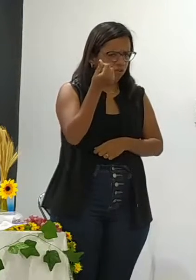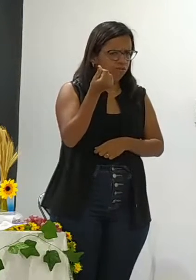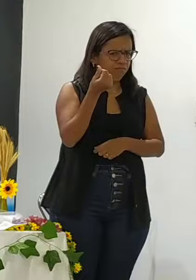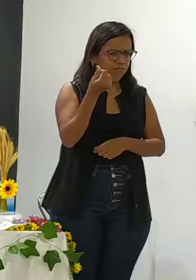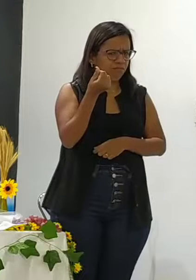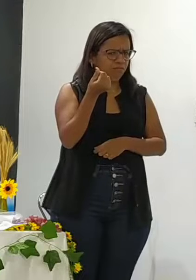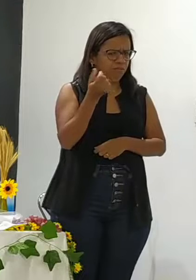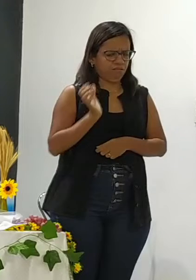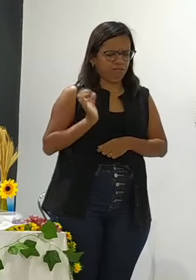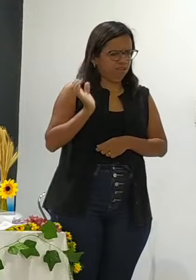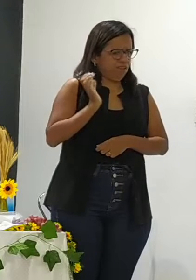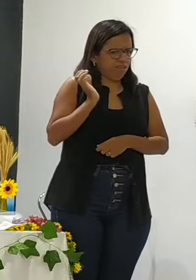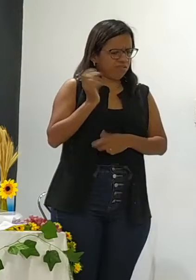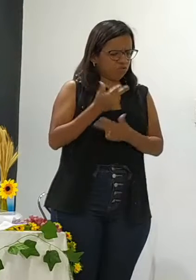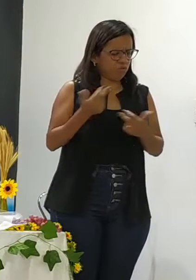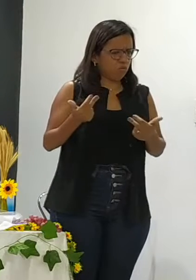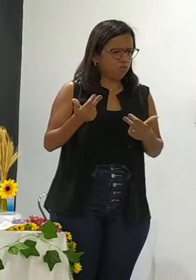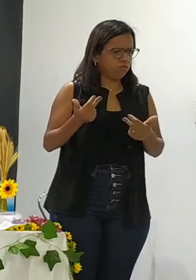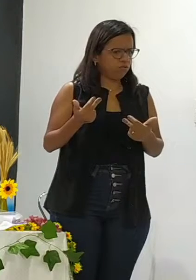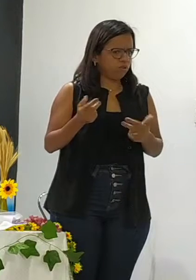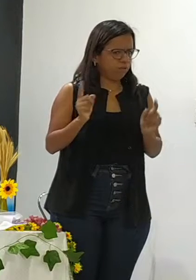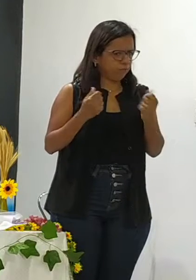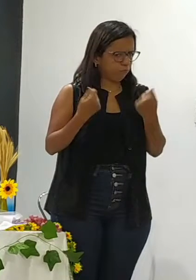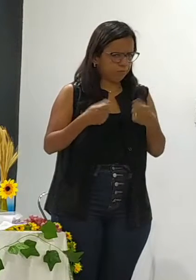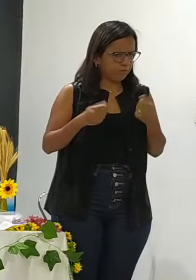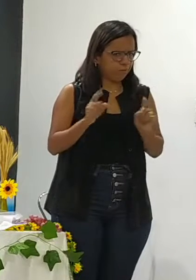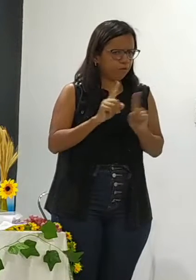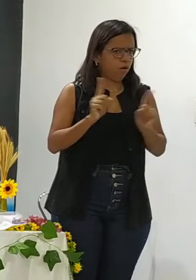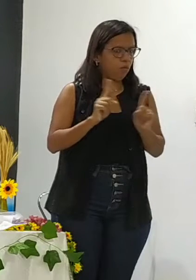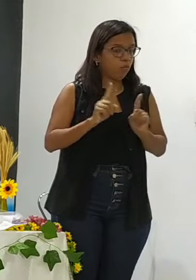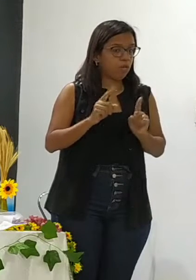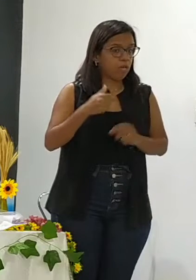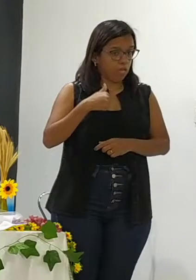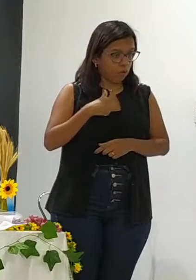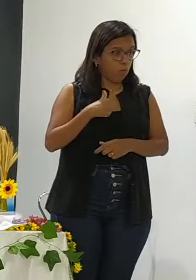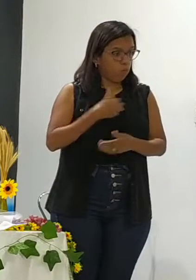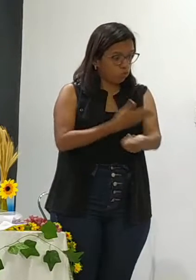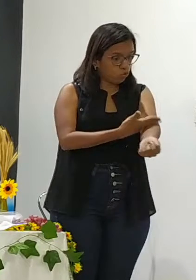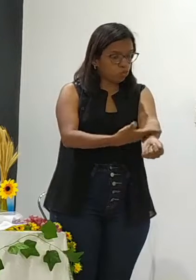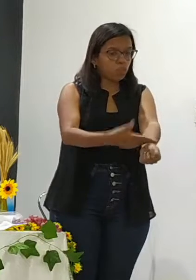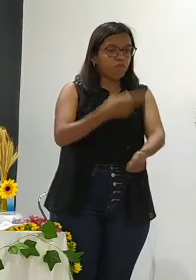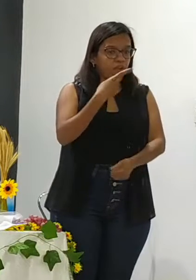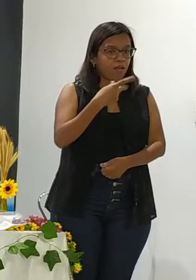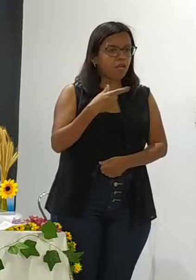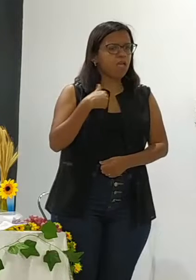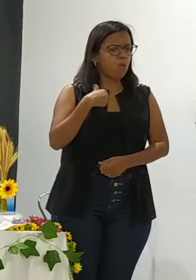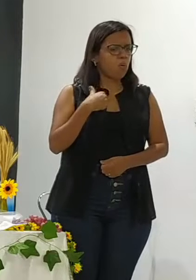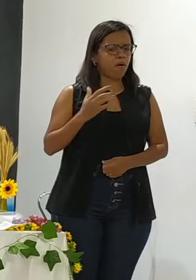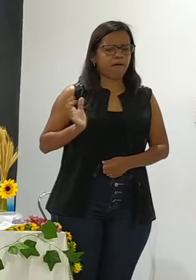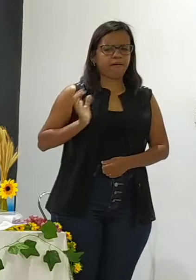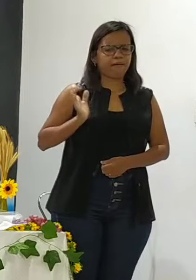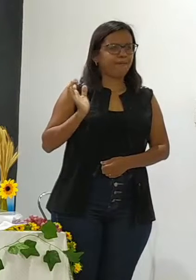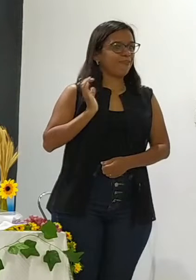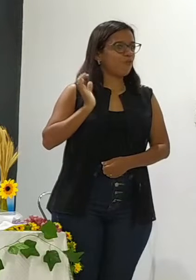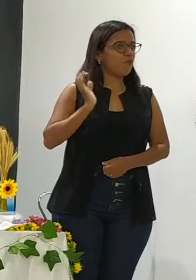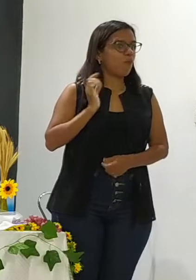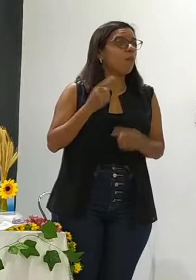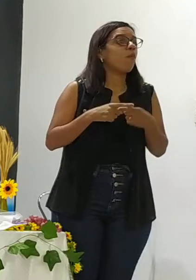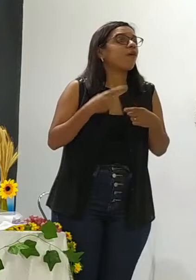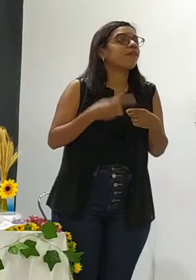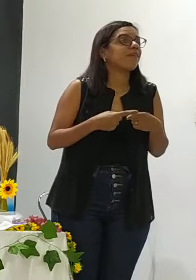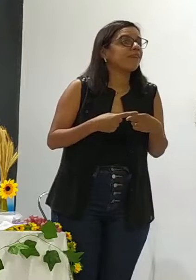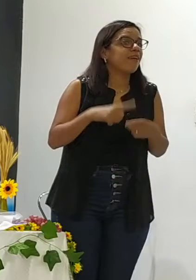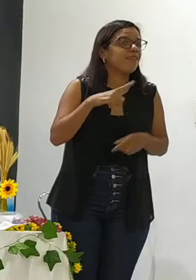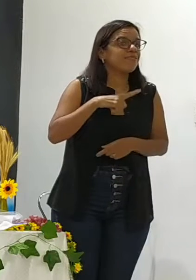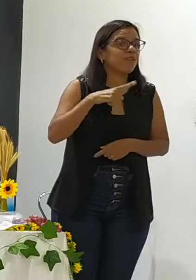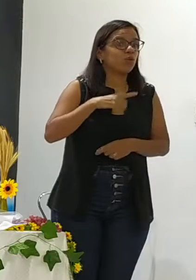não é riquezas materiais. Eu costumo dizer que eu sou um homem rico, porque eu tenho os meus filhos todos na presença